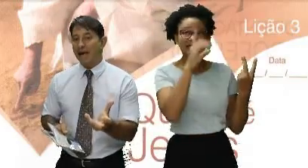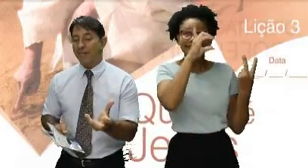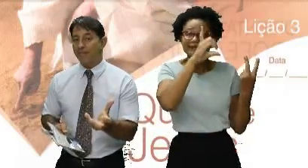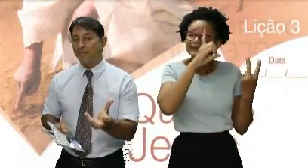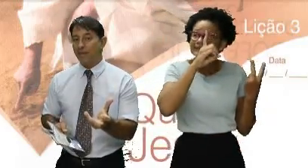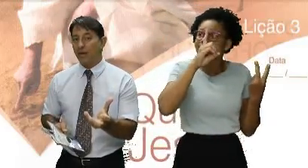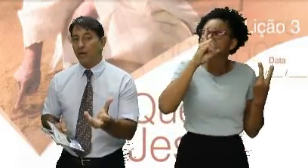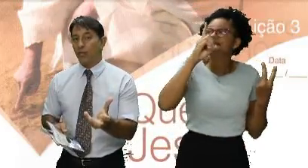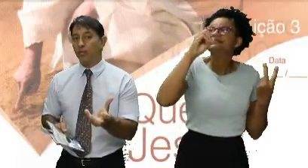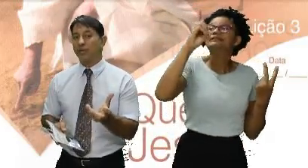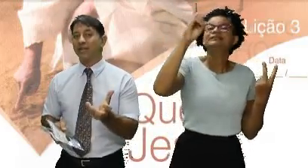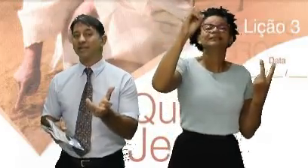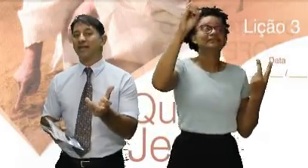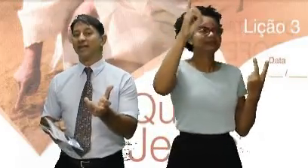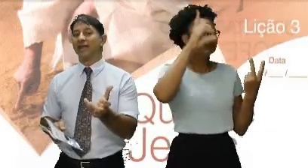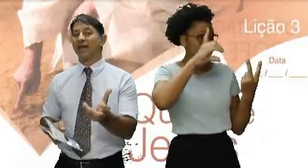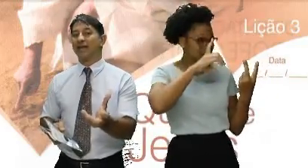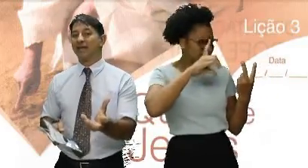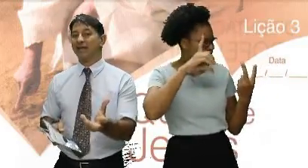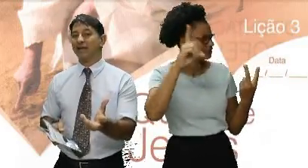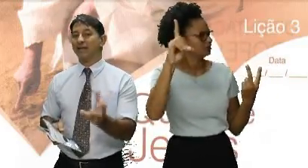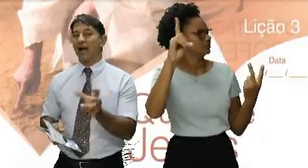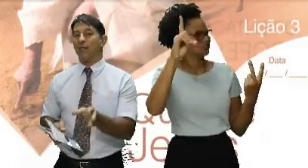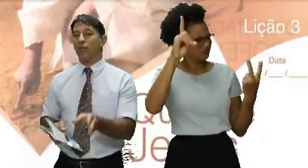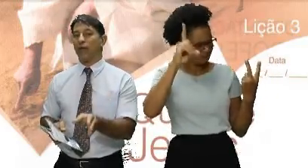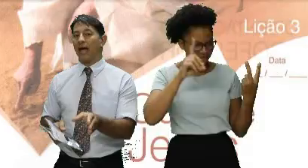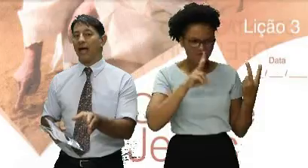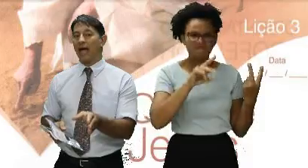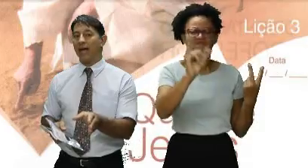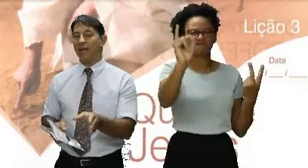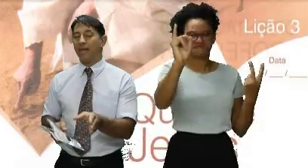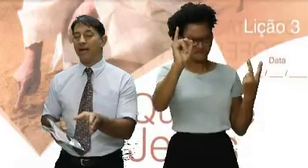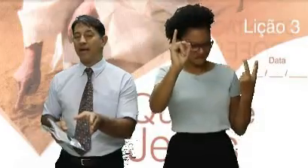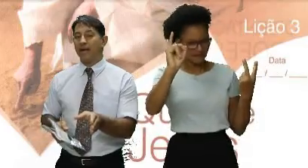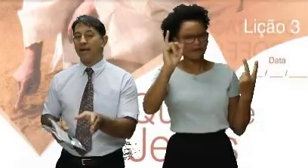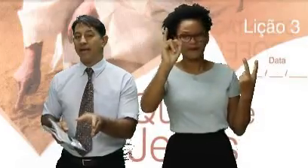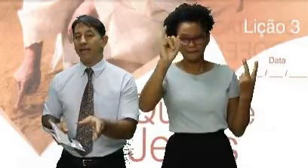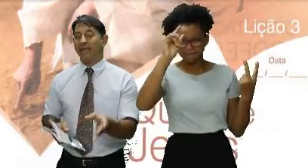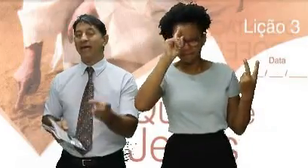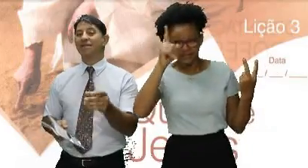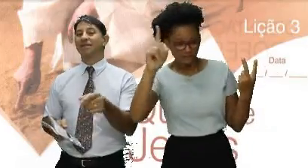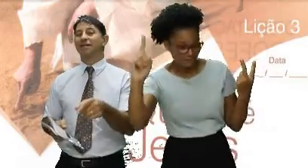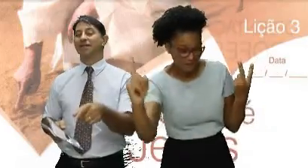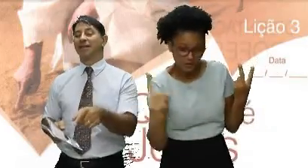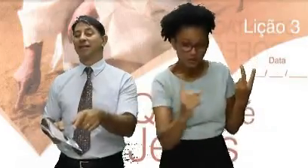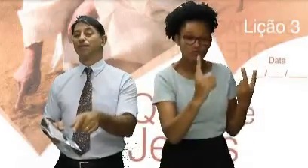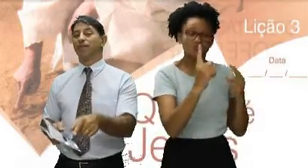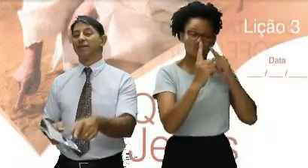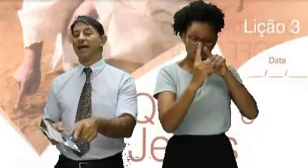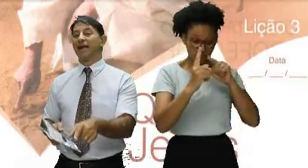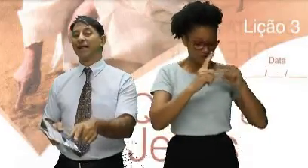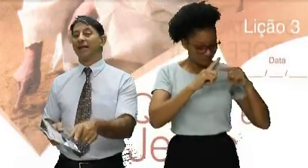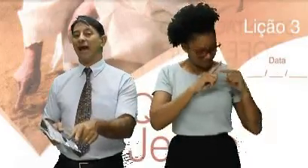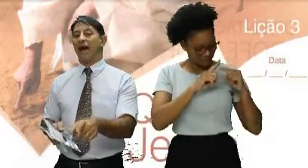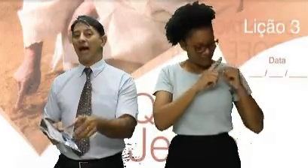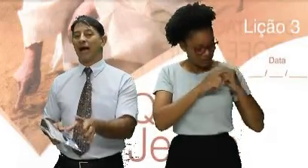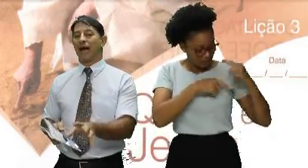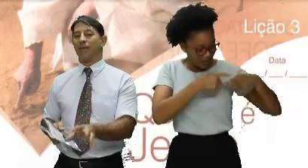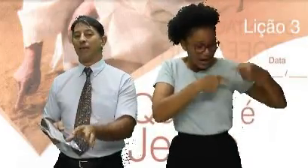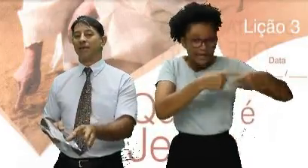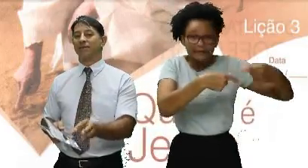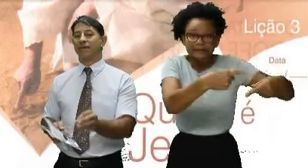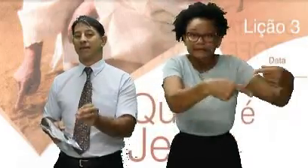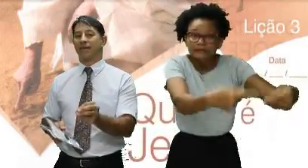suscitaria um descendente da mulher e que esse descendente pisaria